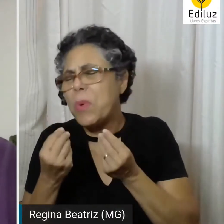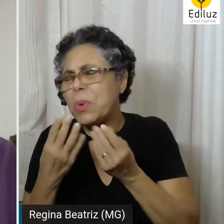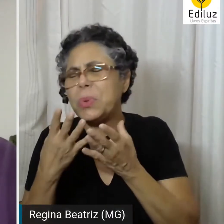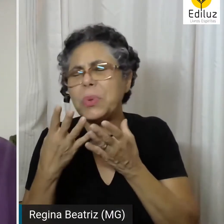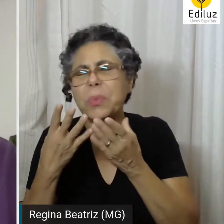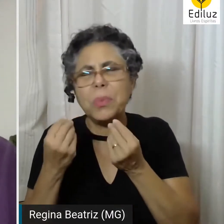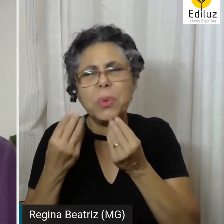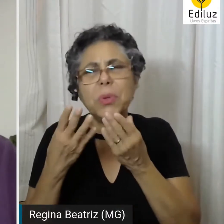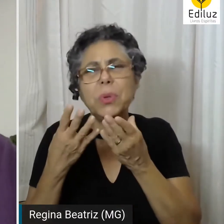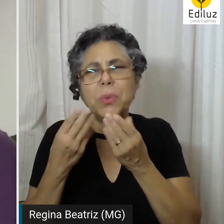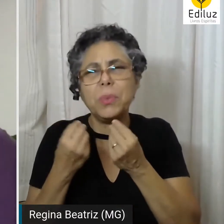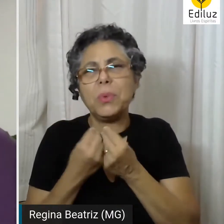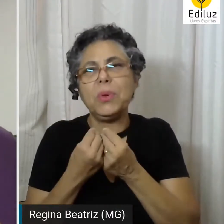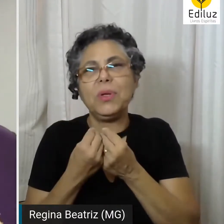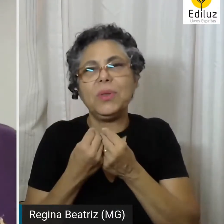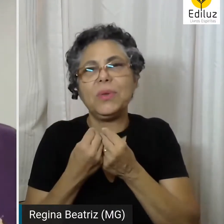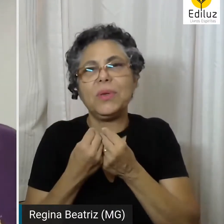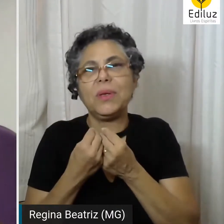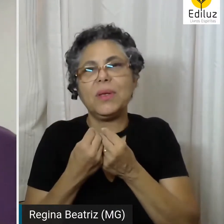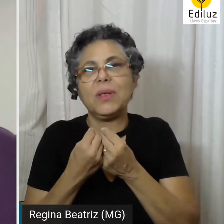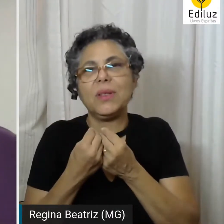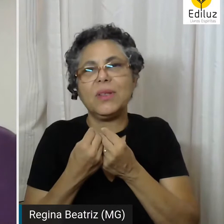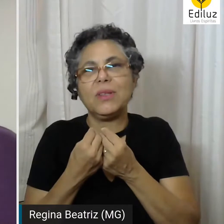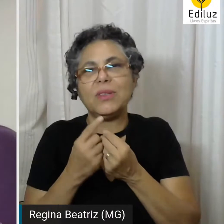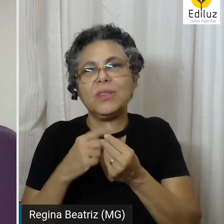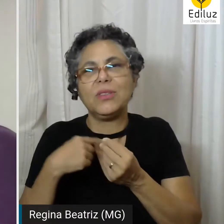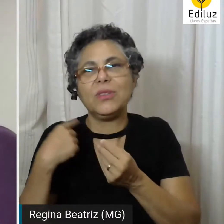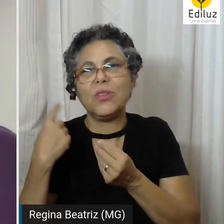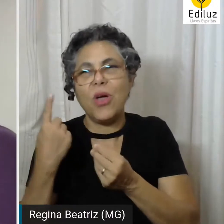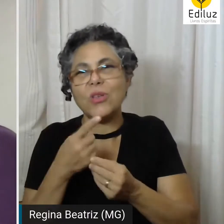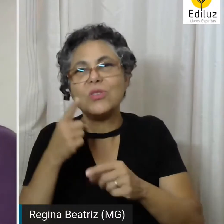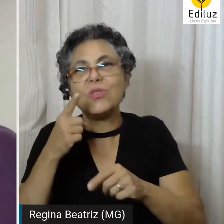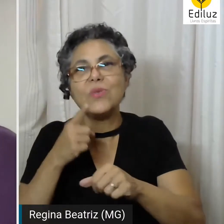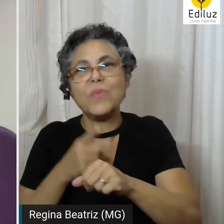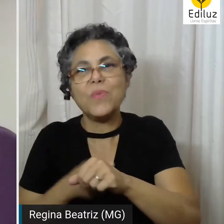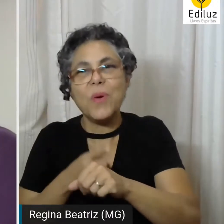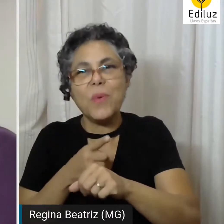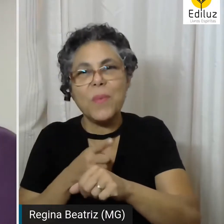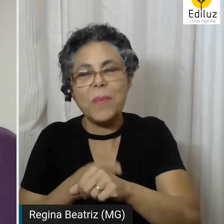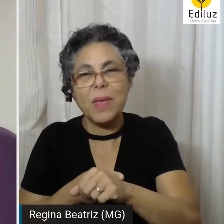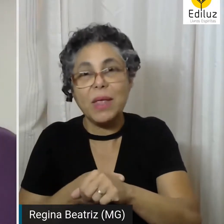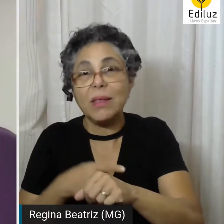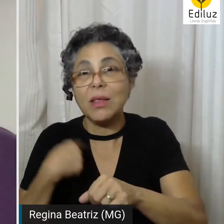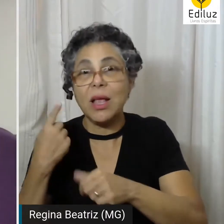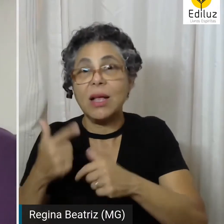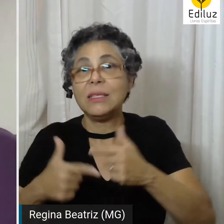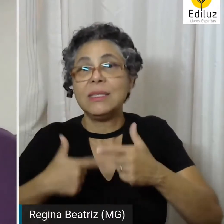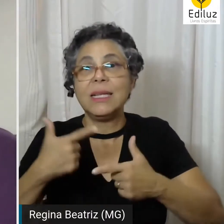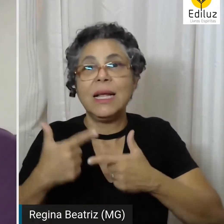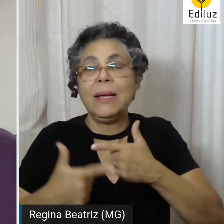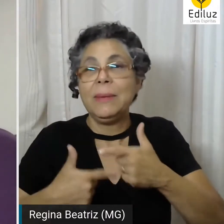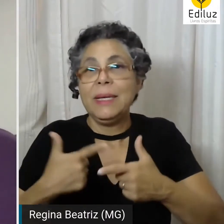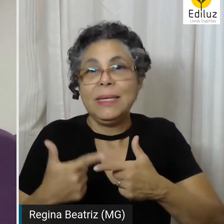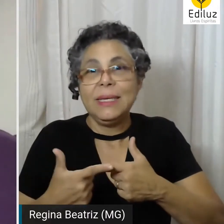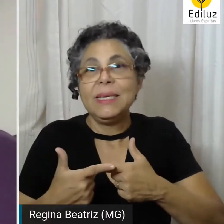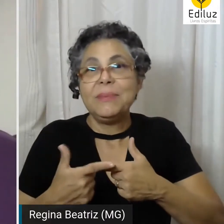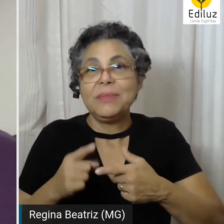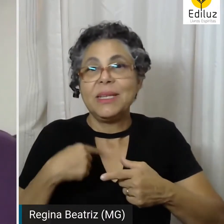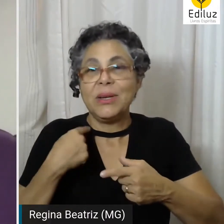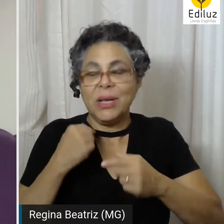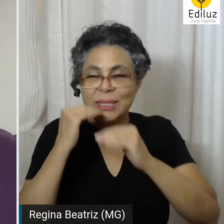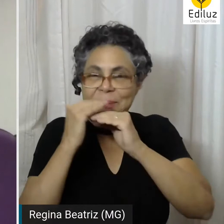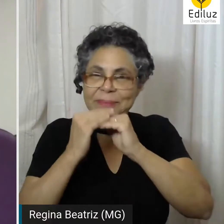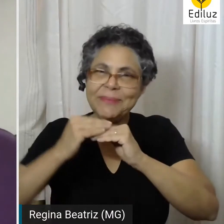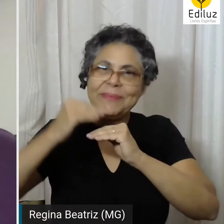muito provavelmente nos nossos momentos em que trabalhamos a nossa dimensão espiritual.